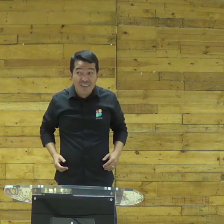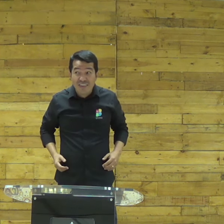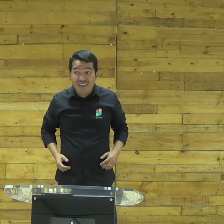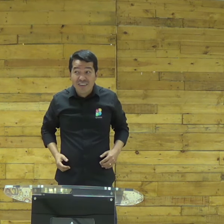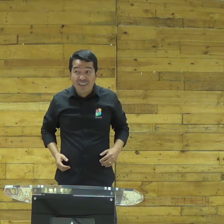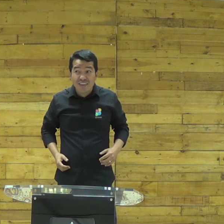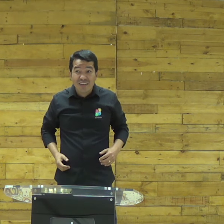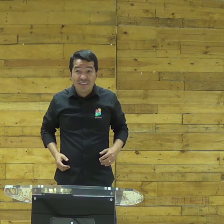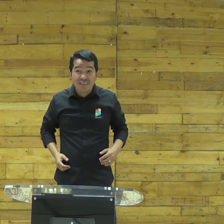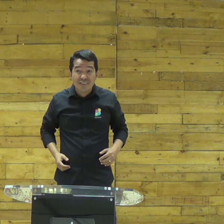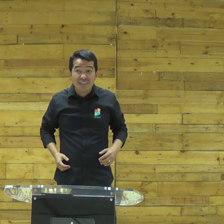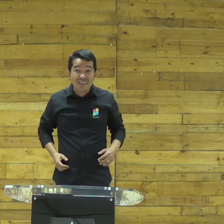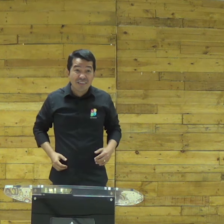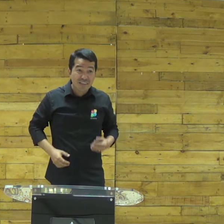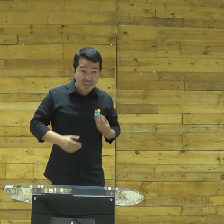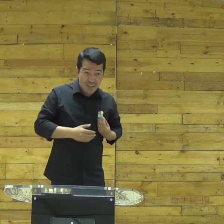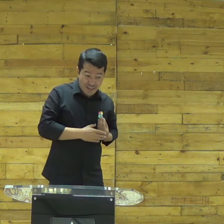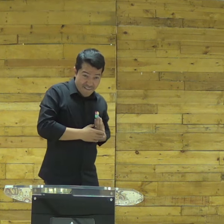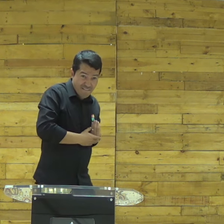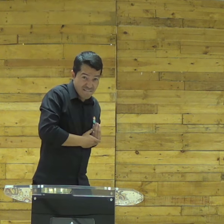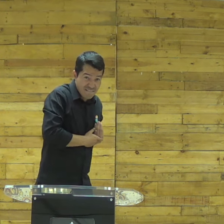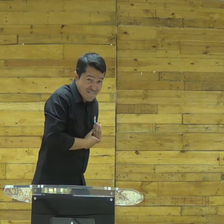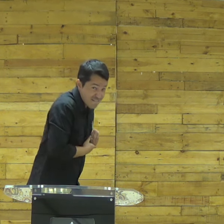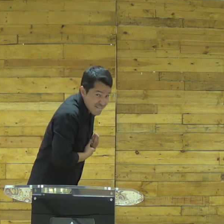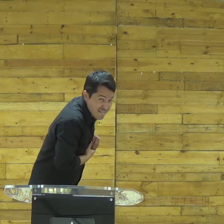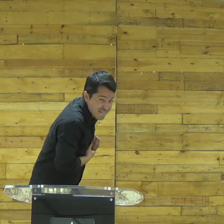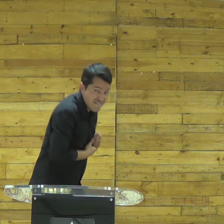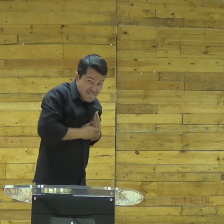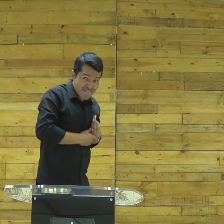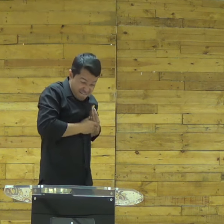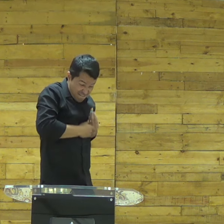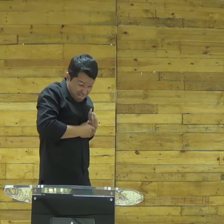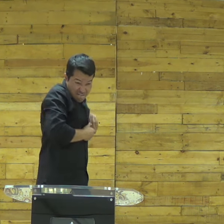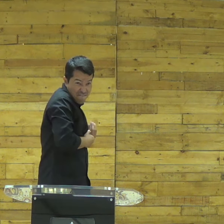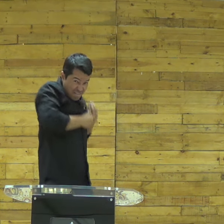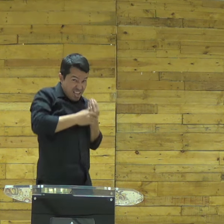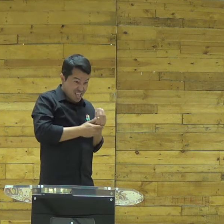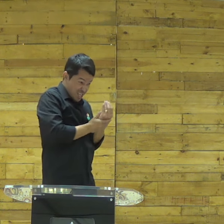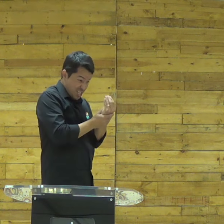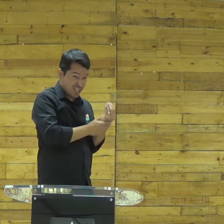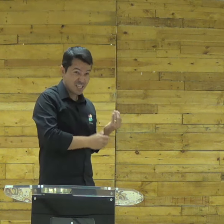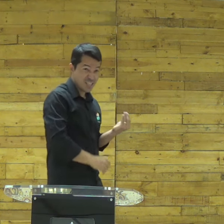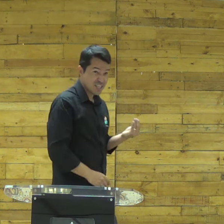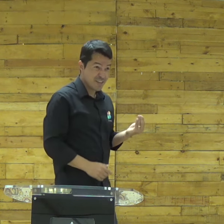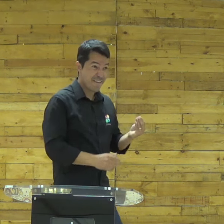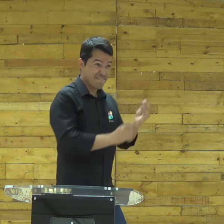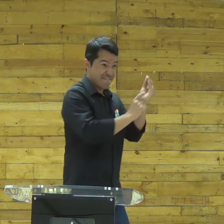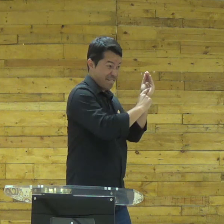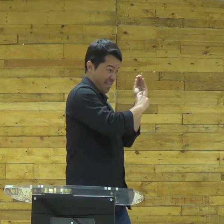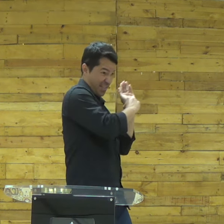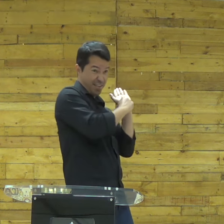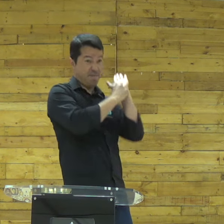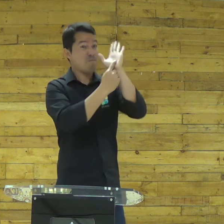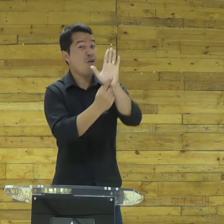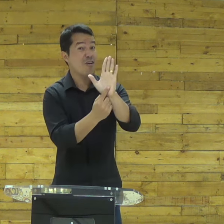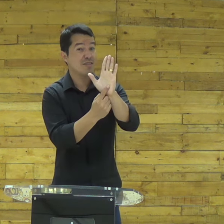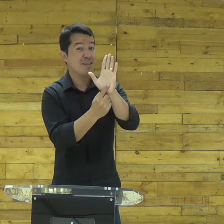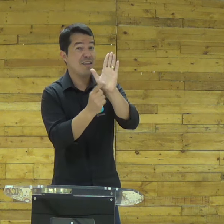fora mas e dentro no seu interior a sua vida lá dentro ela